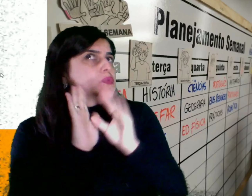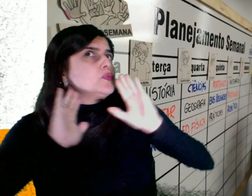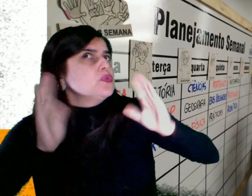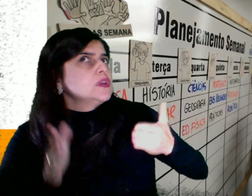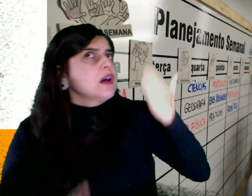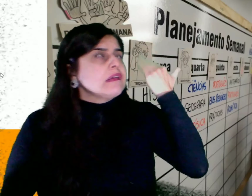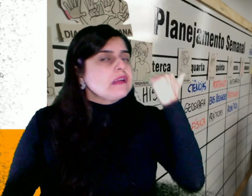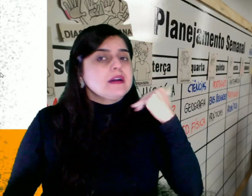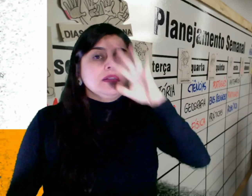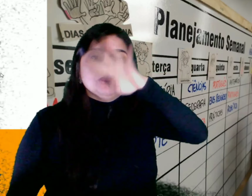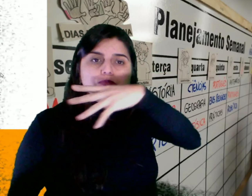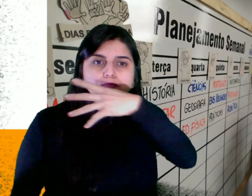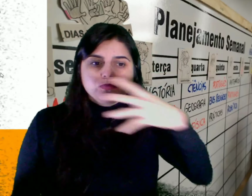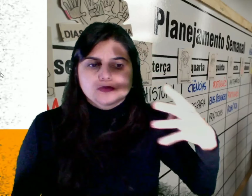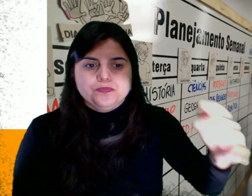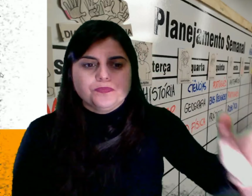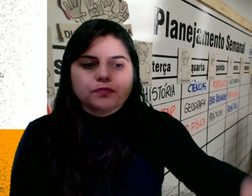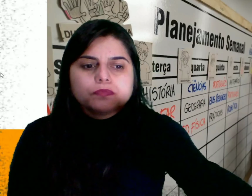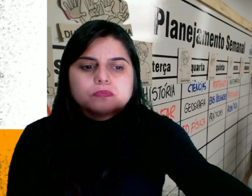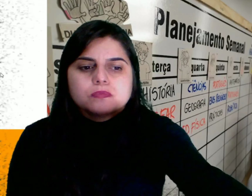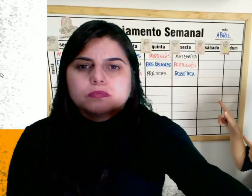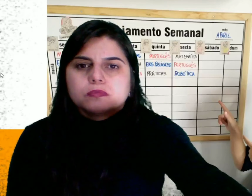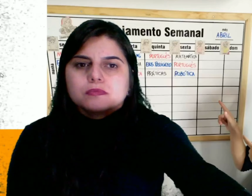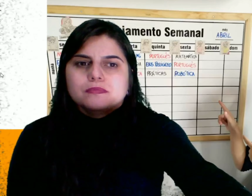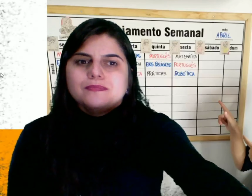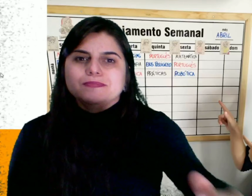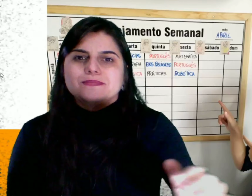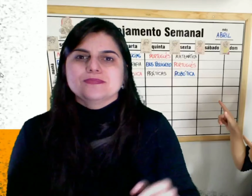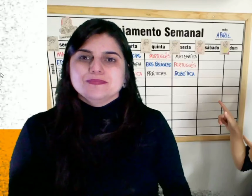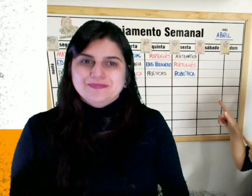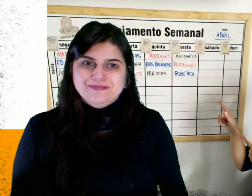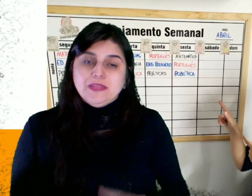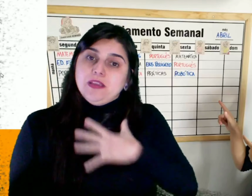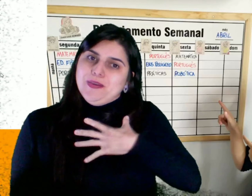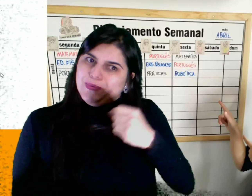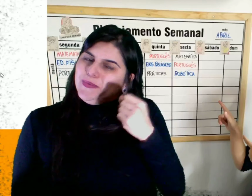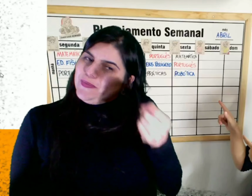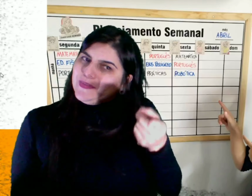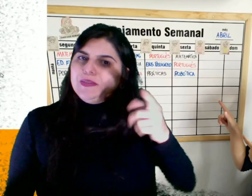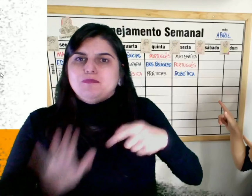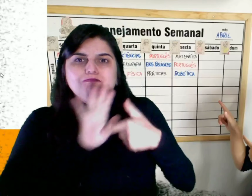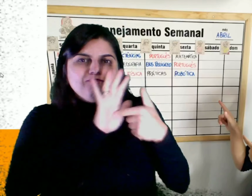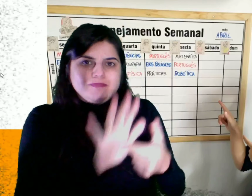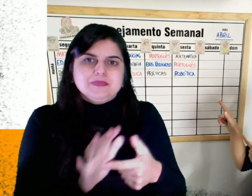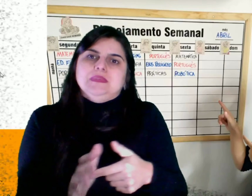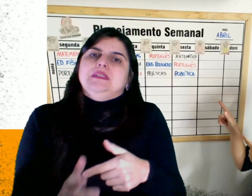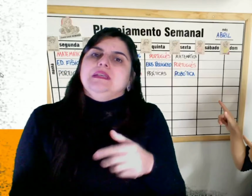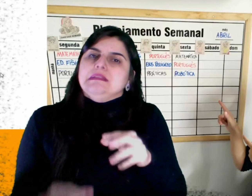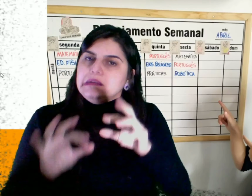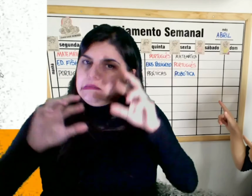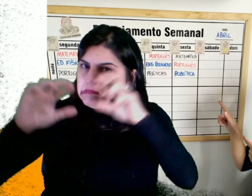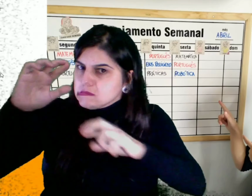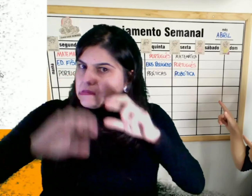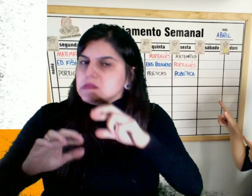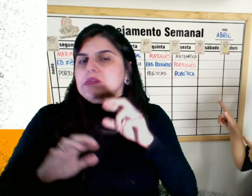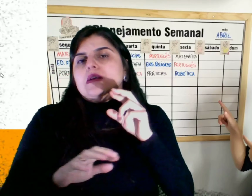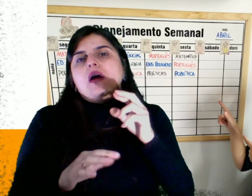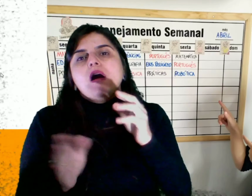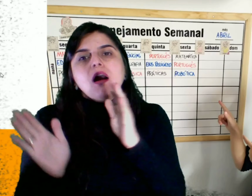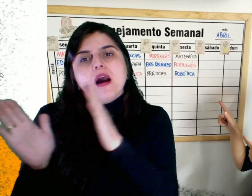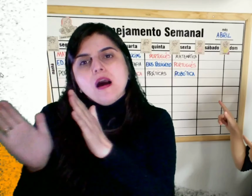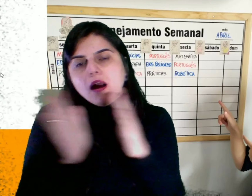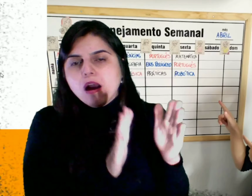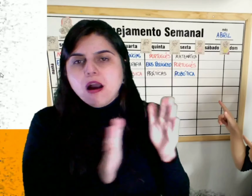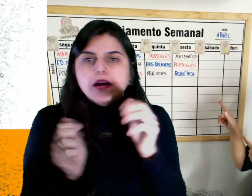aproveitei para colocar, conforme a grade horária ali, as aulas que ele teria nessas aulas EADs. Esse